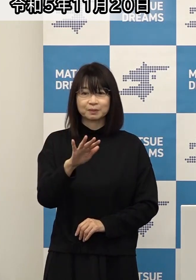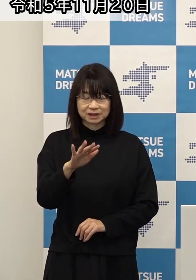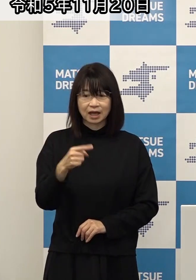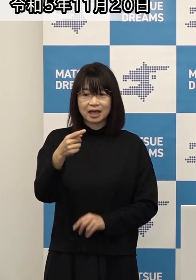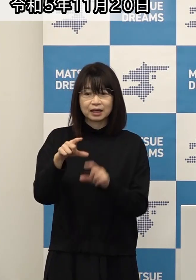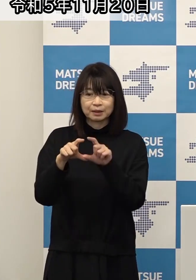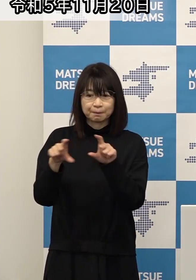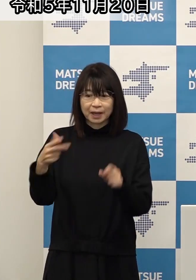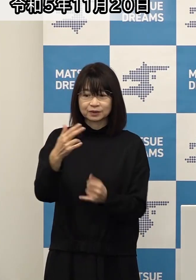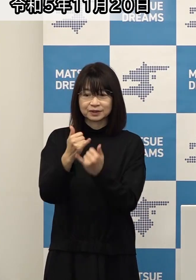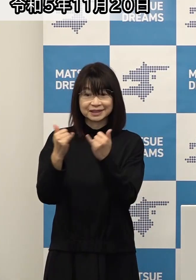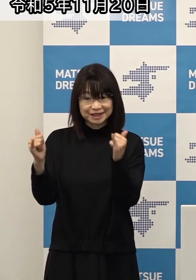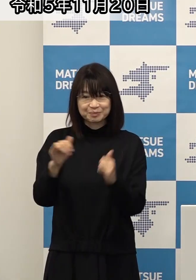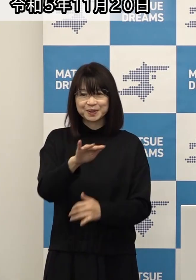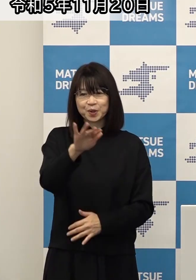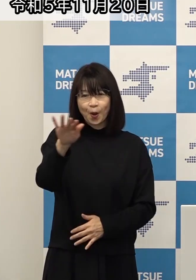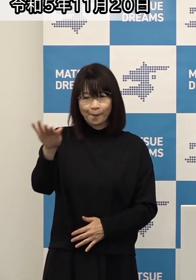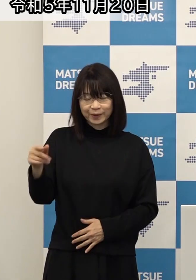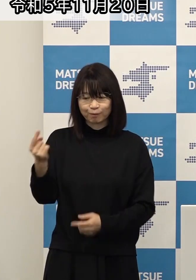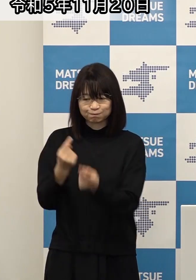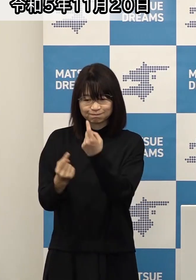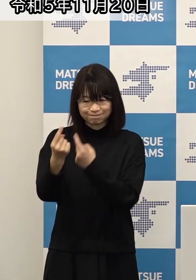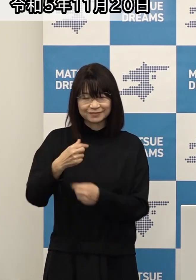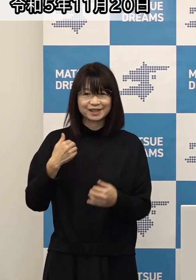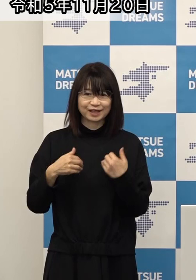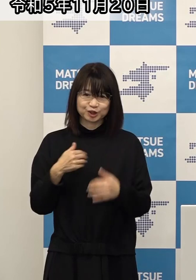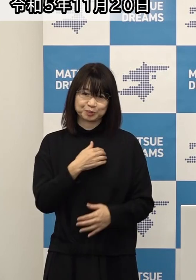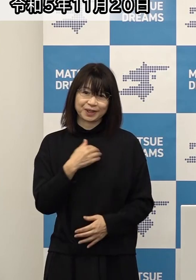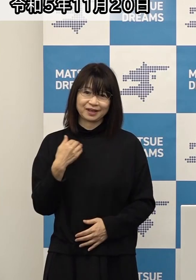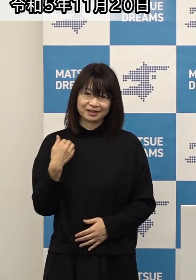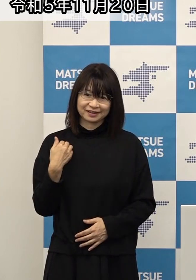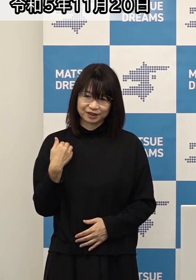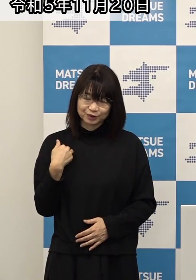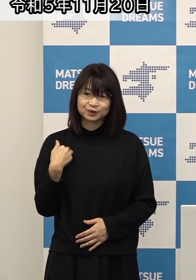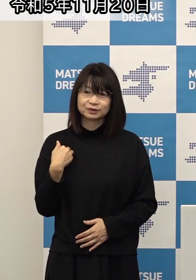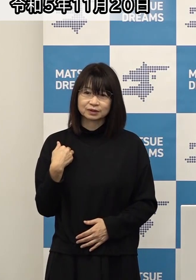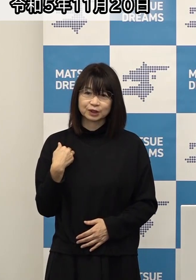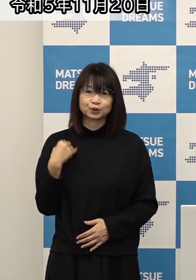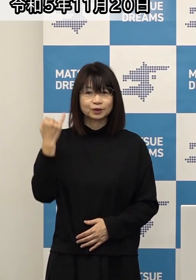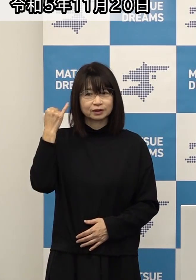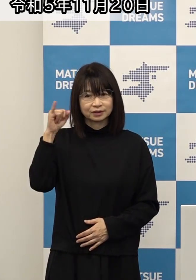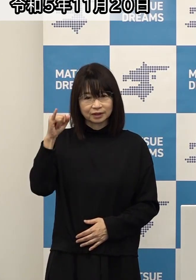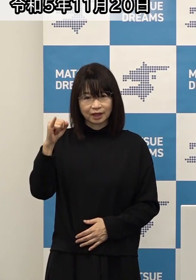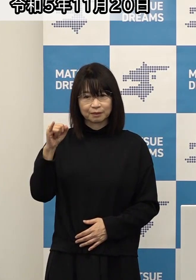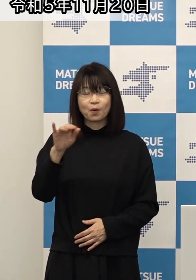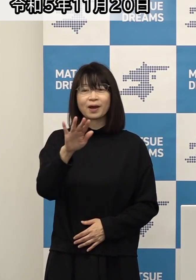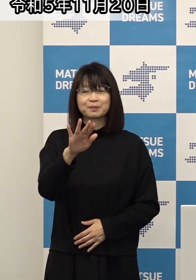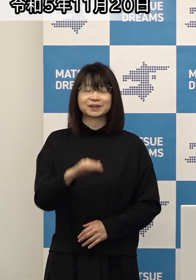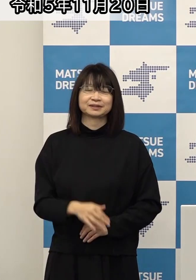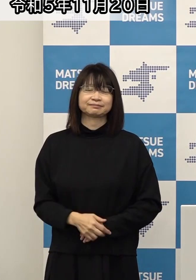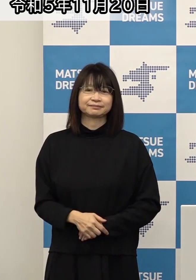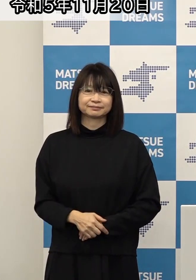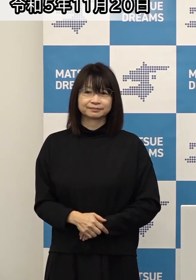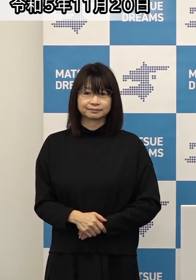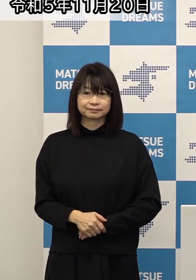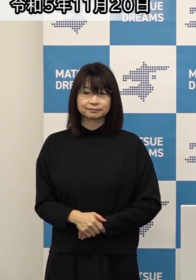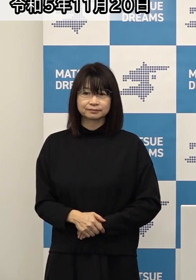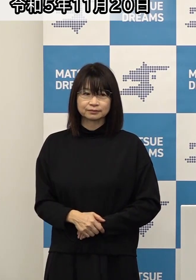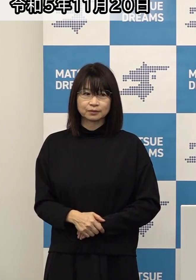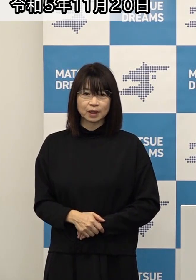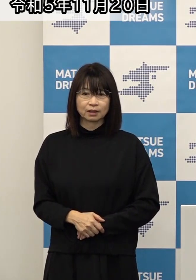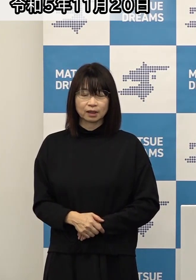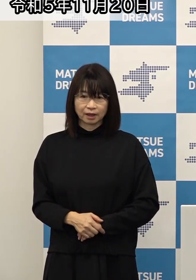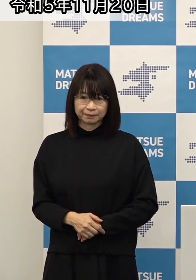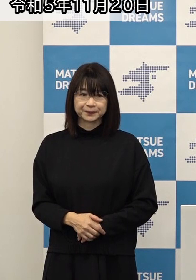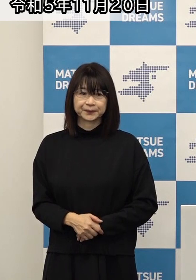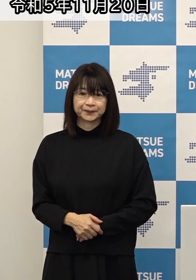の市民の皆さんが非常に楽しめるし、ゆっくりできるし、ありがたいというふうな声もいただいております。 ありました、ありがとうございます。幹事社からは